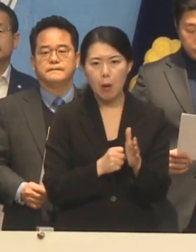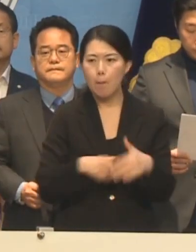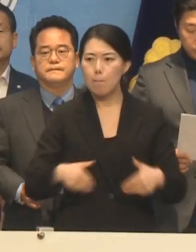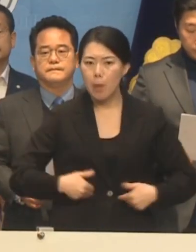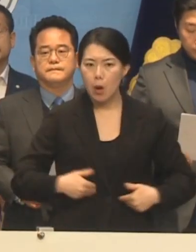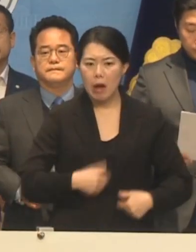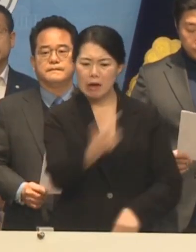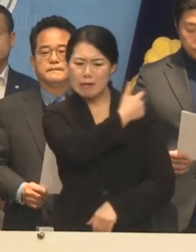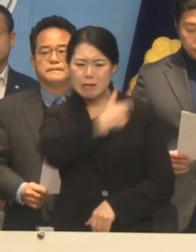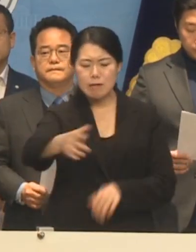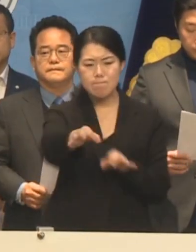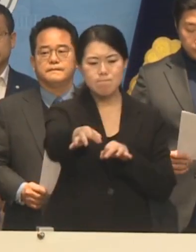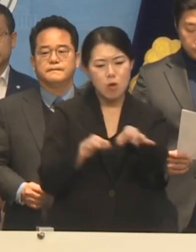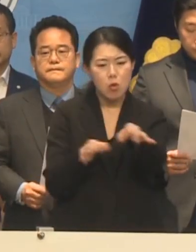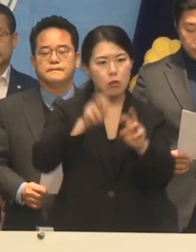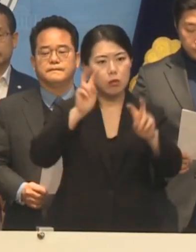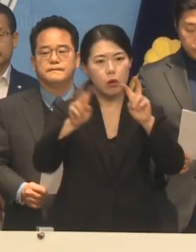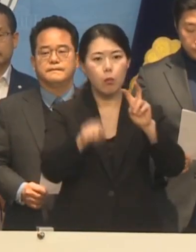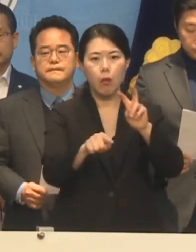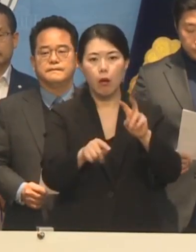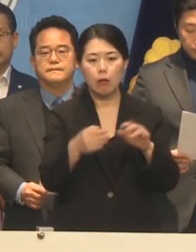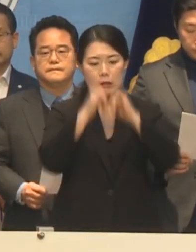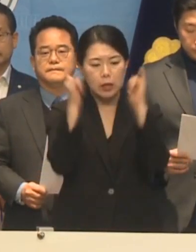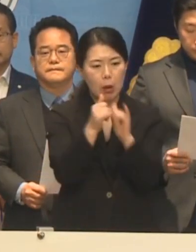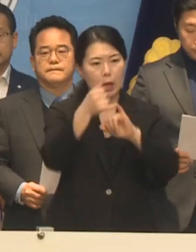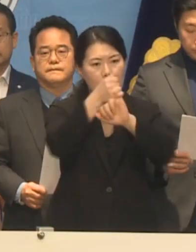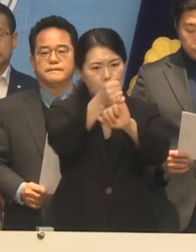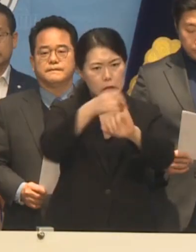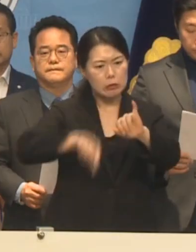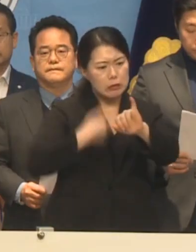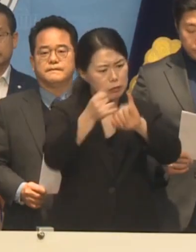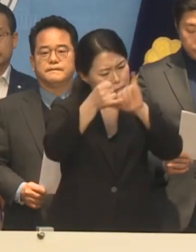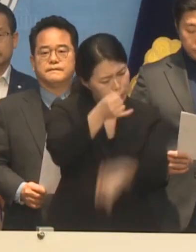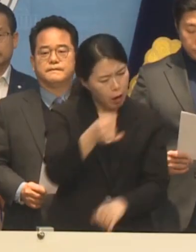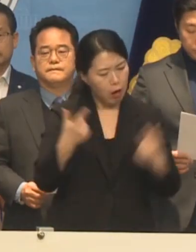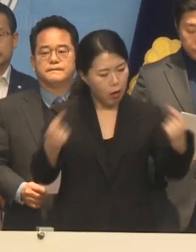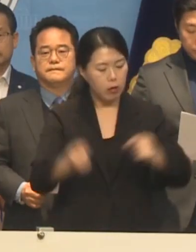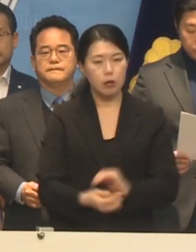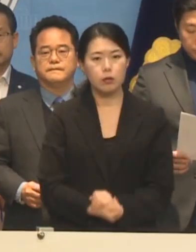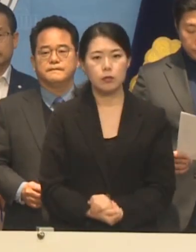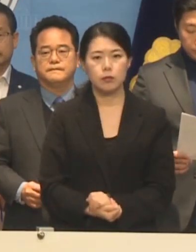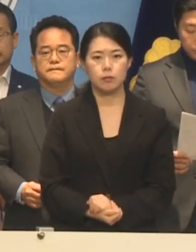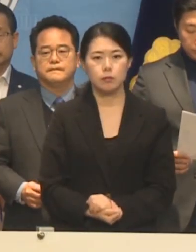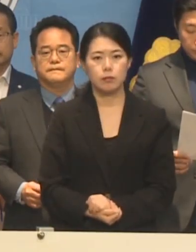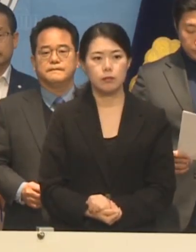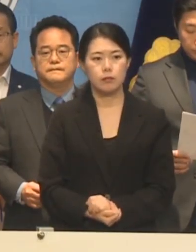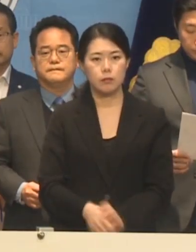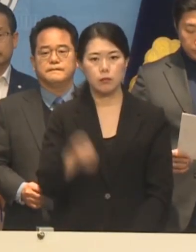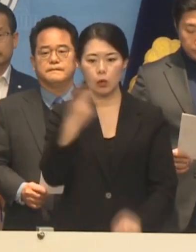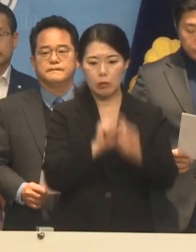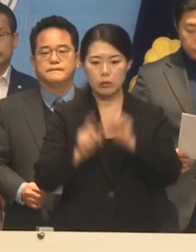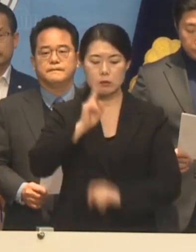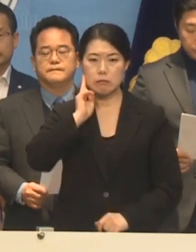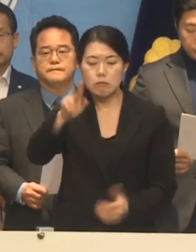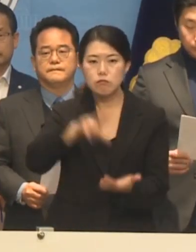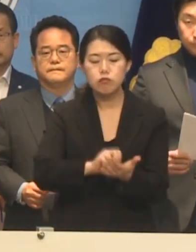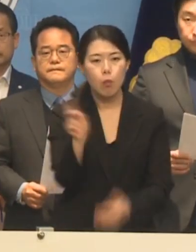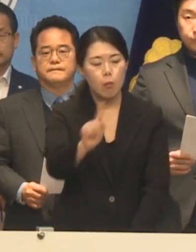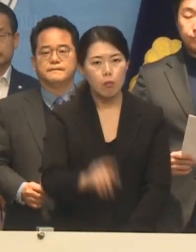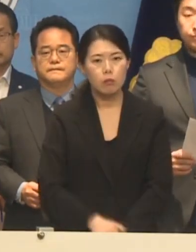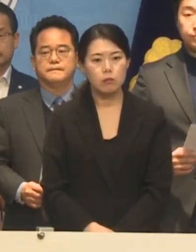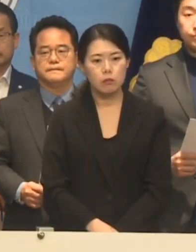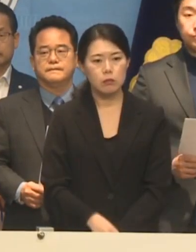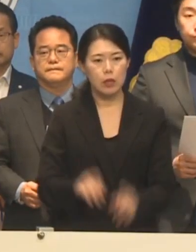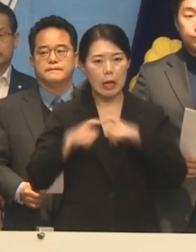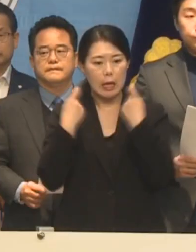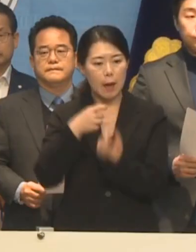대형 유통기업의 사회적 약속을 스스로 저버린 것이다. 더욱 심각한 문제는 사죄